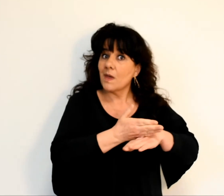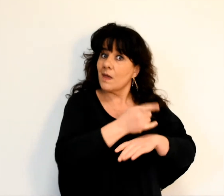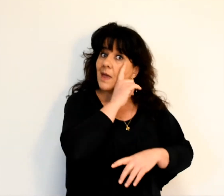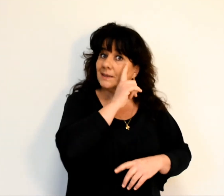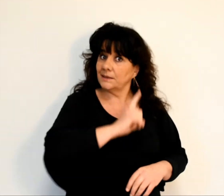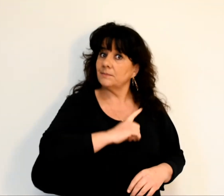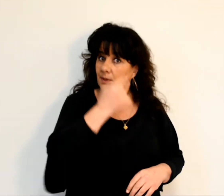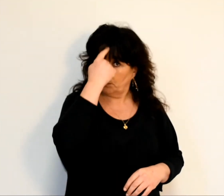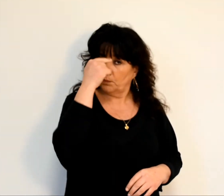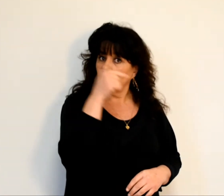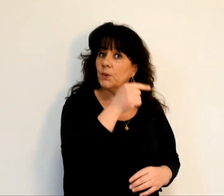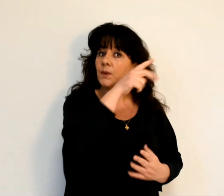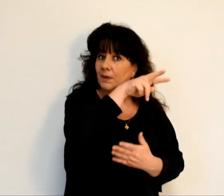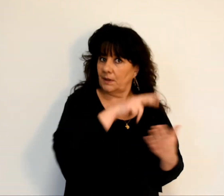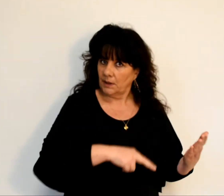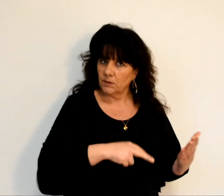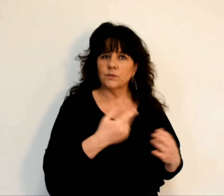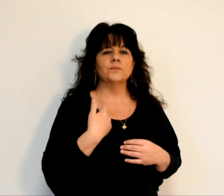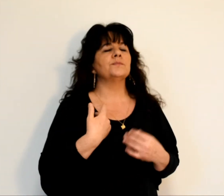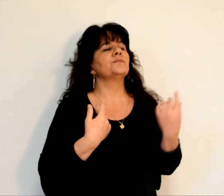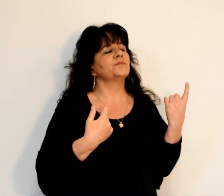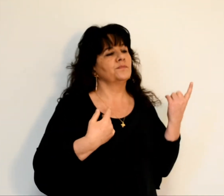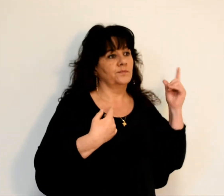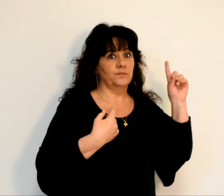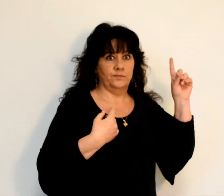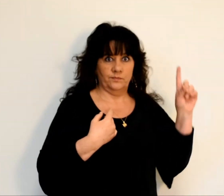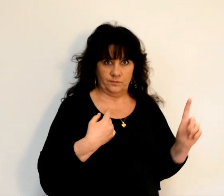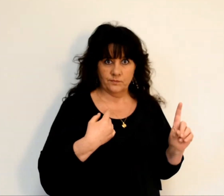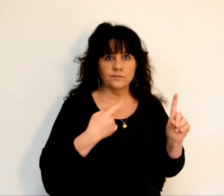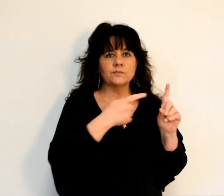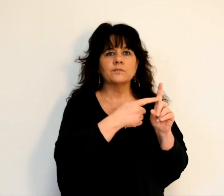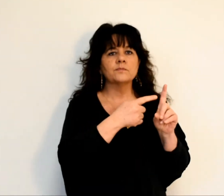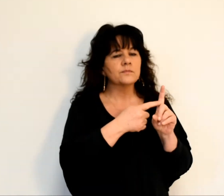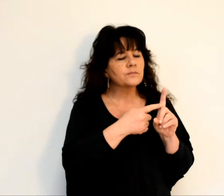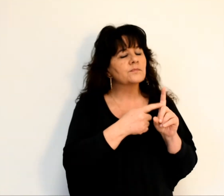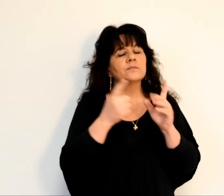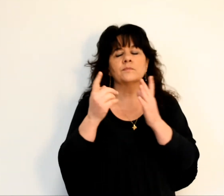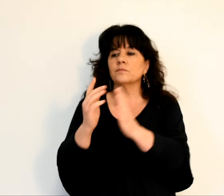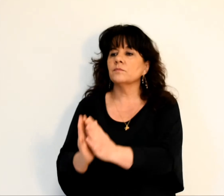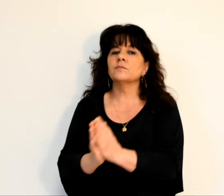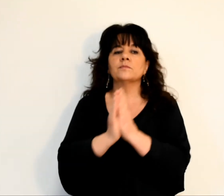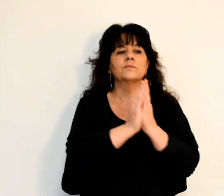Esdras ouvrit le livre, tout le peuple le voyait, car il dominait l'assemblée.